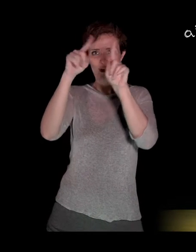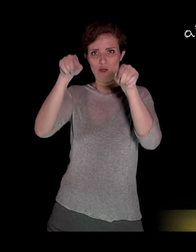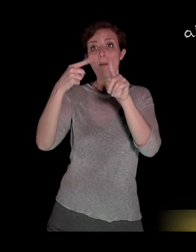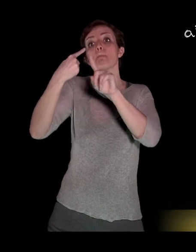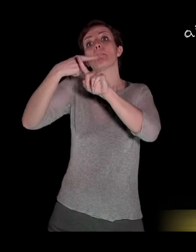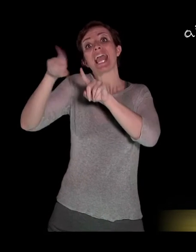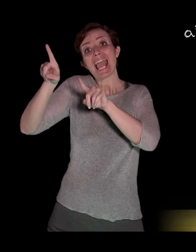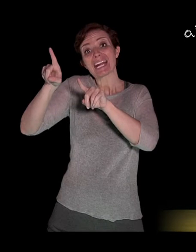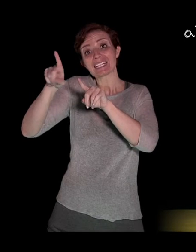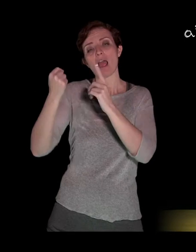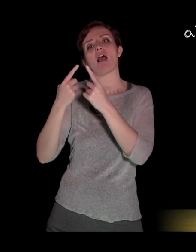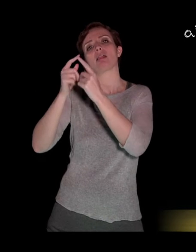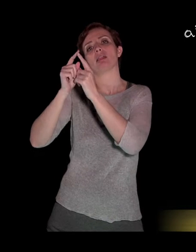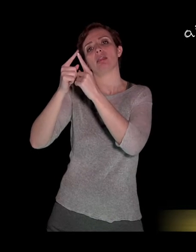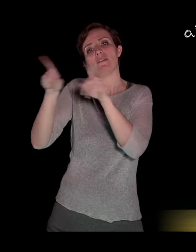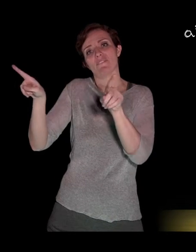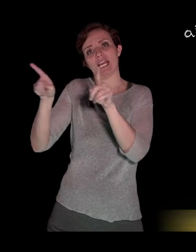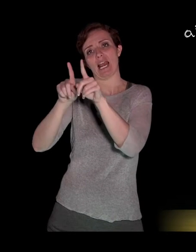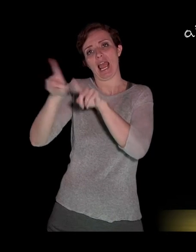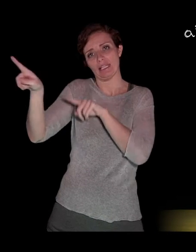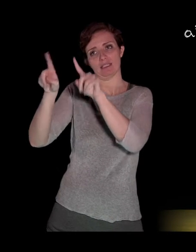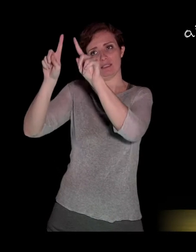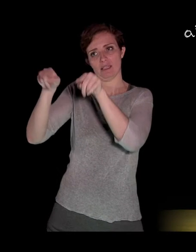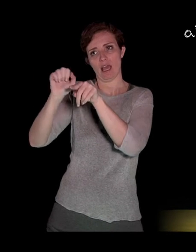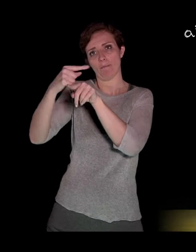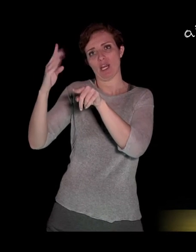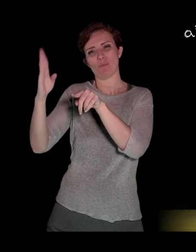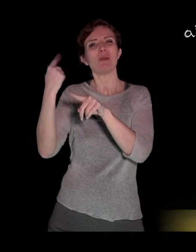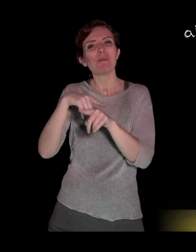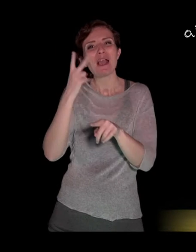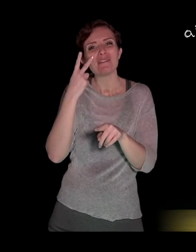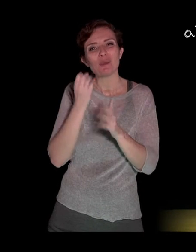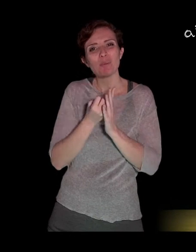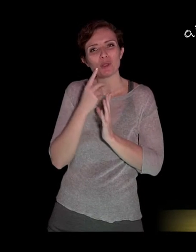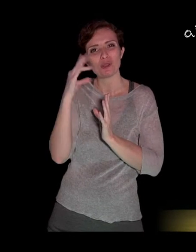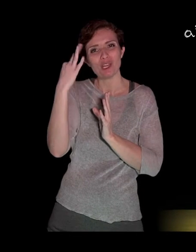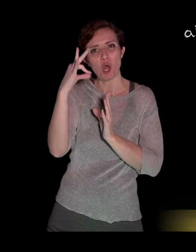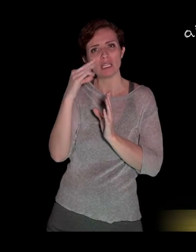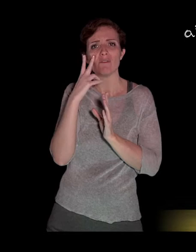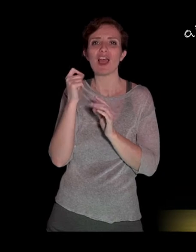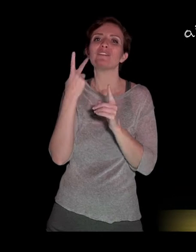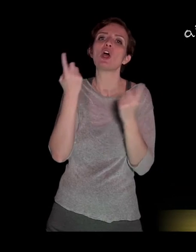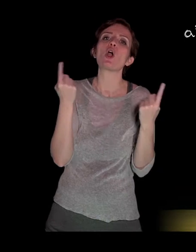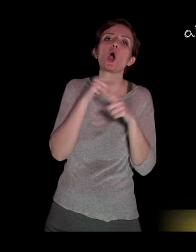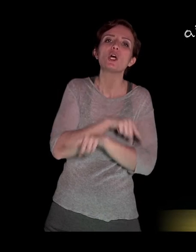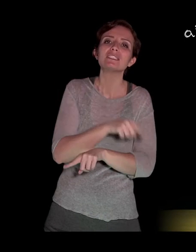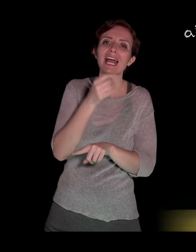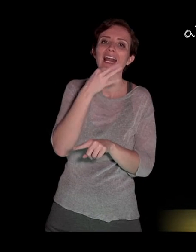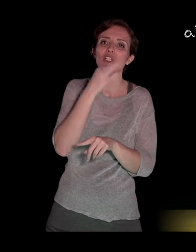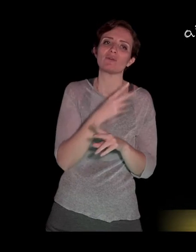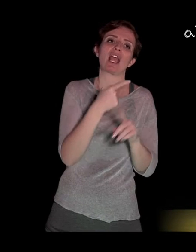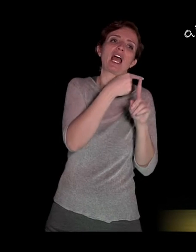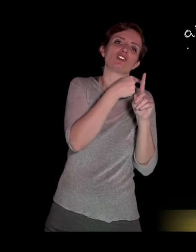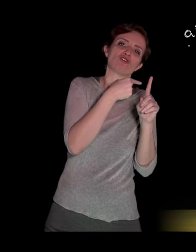che questa uguaglianza l'abbiamo riscontrata quando abbiamo parlato dei prodotti notevoli esattamente al contrario quindi la somma per la differenza restituiva la